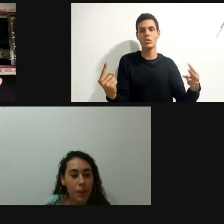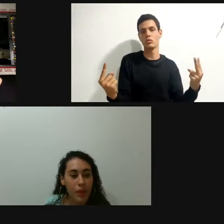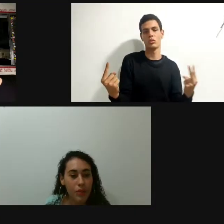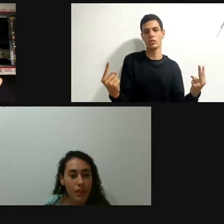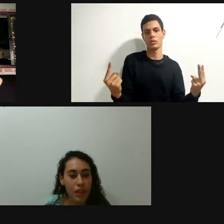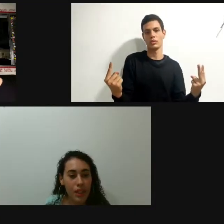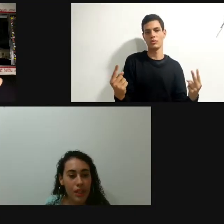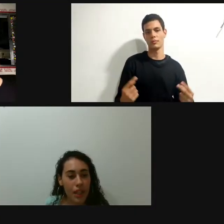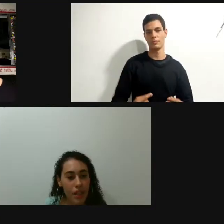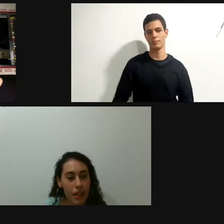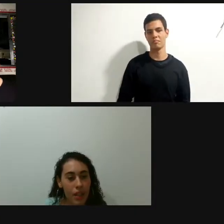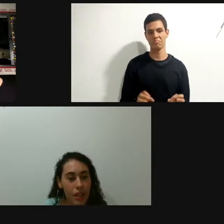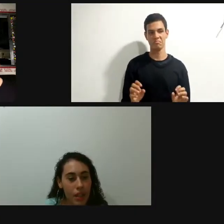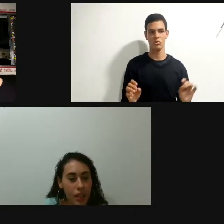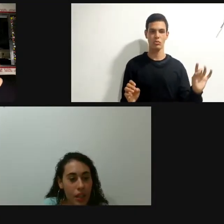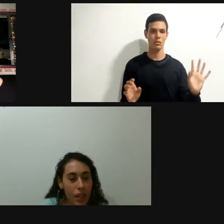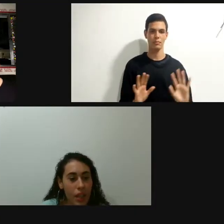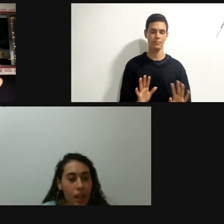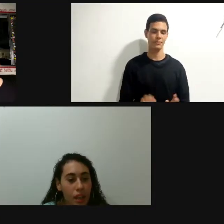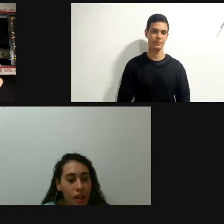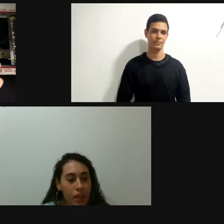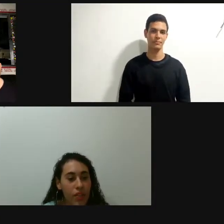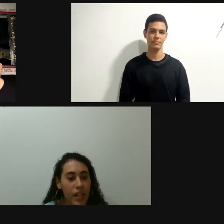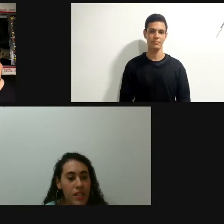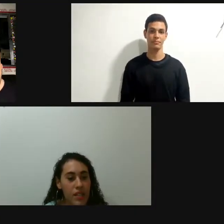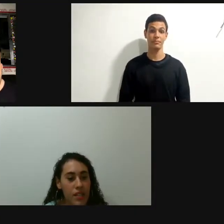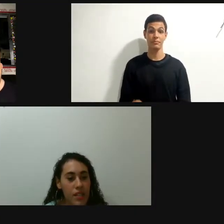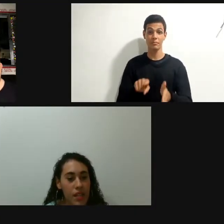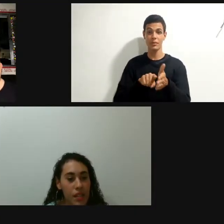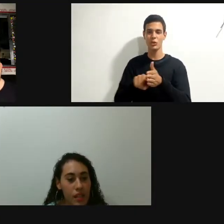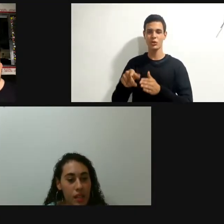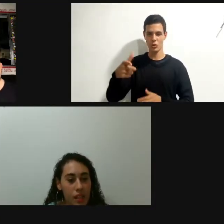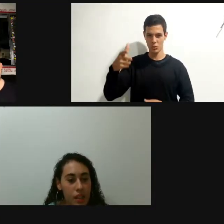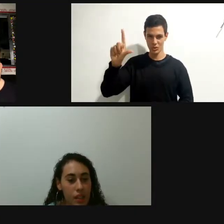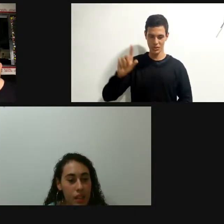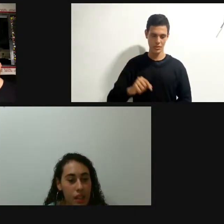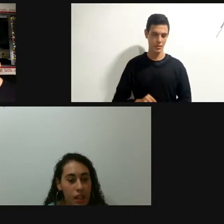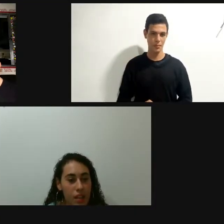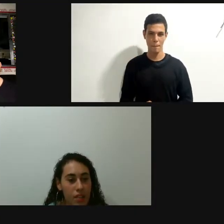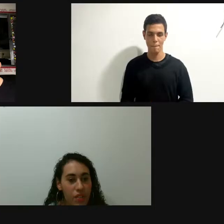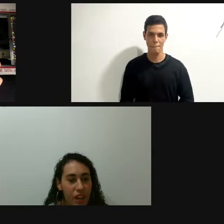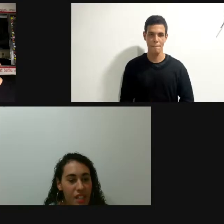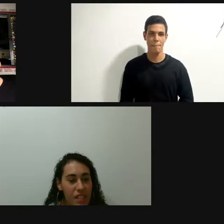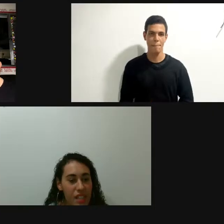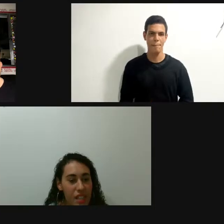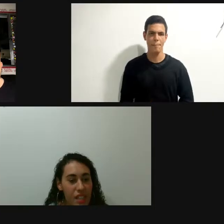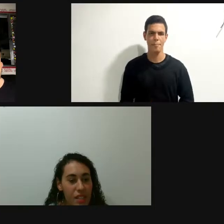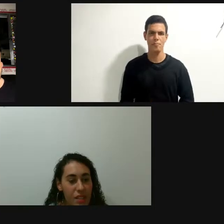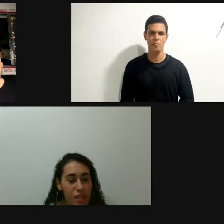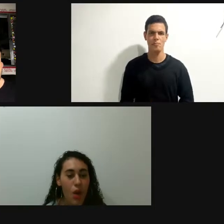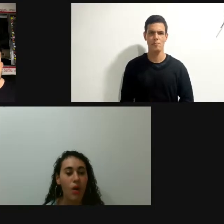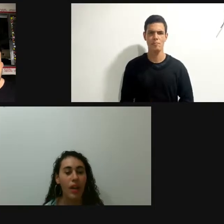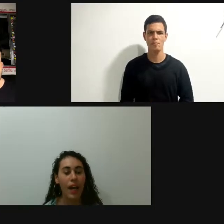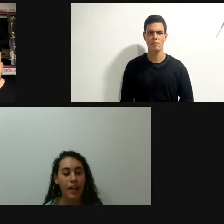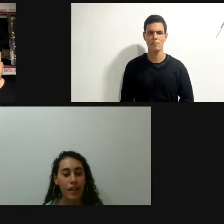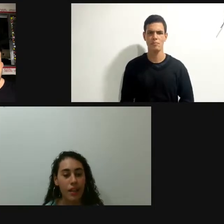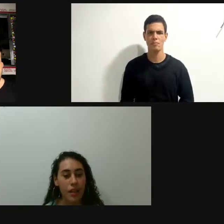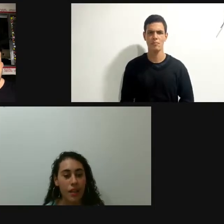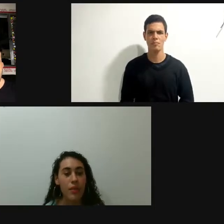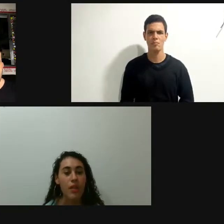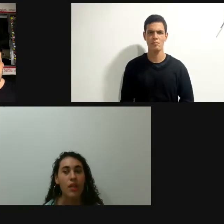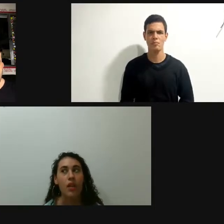Outra pergunta aqui, né? Essa pergunta eu não entendi. Vai ser só